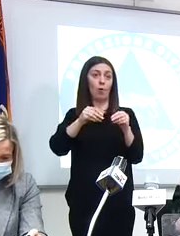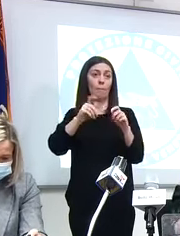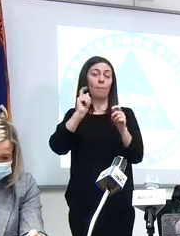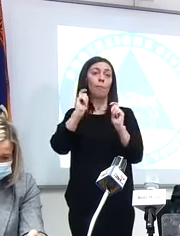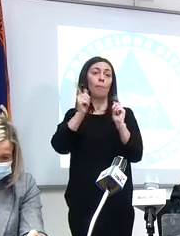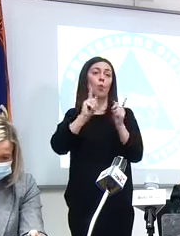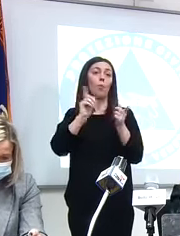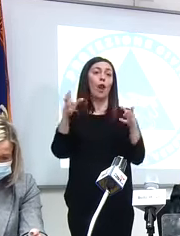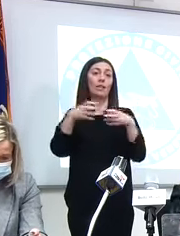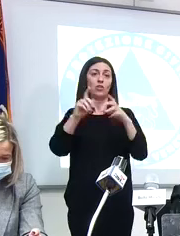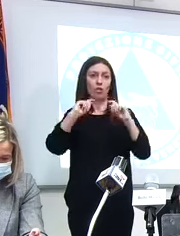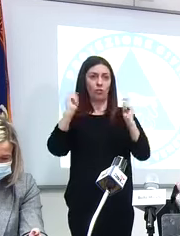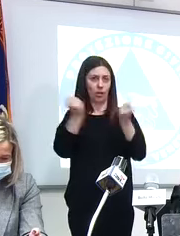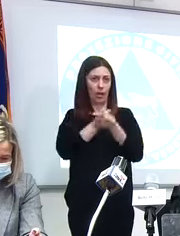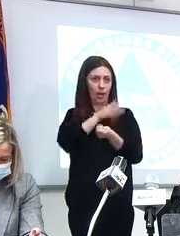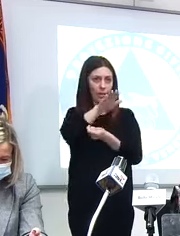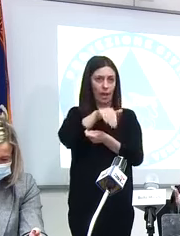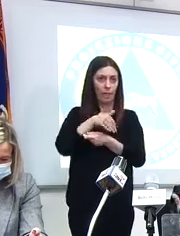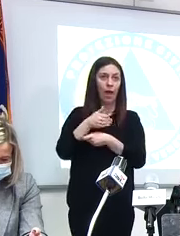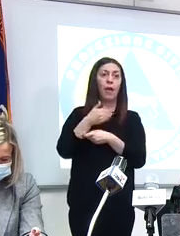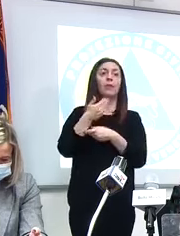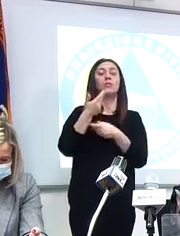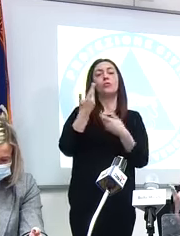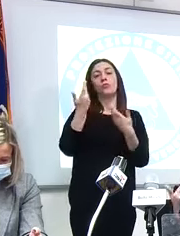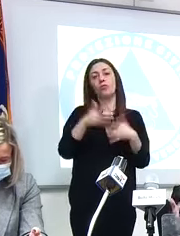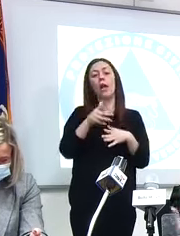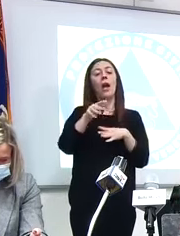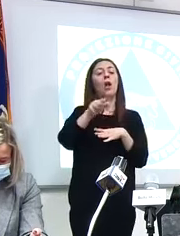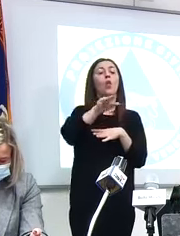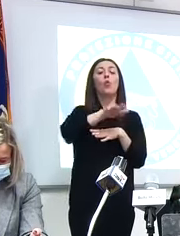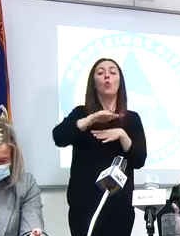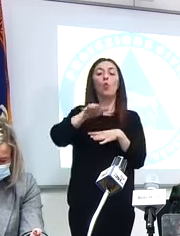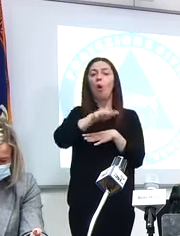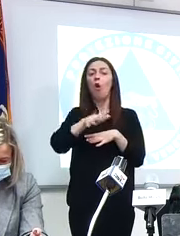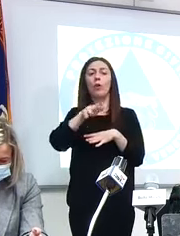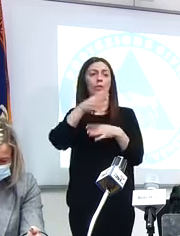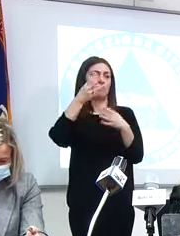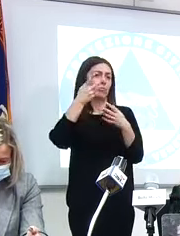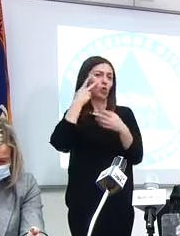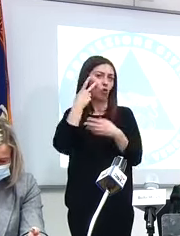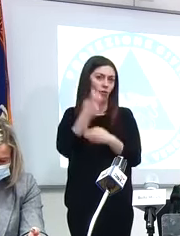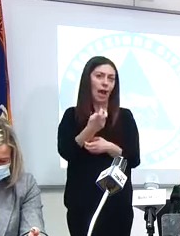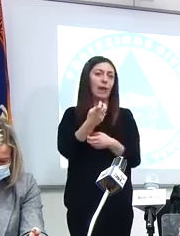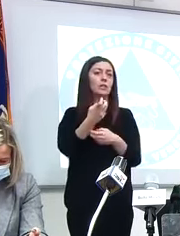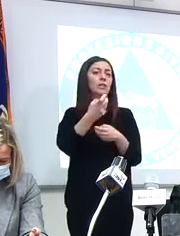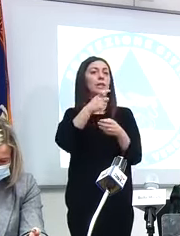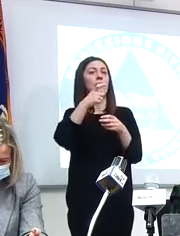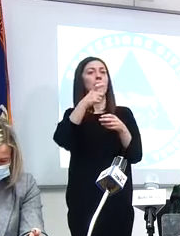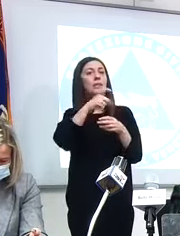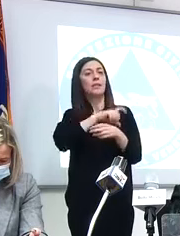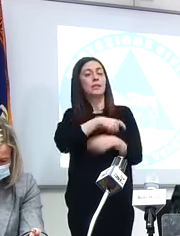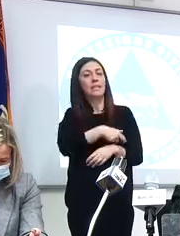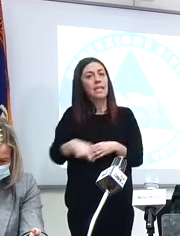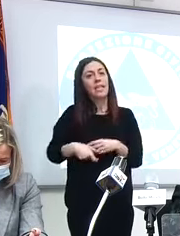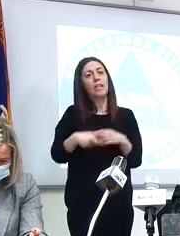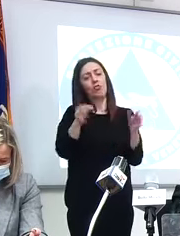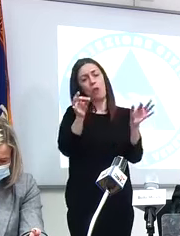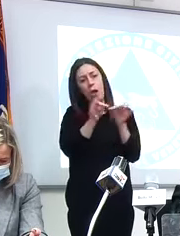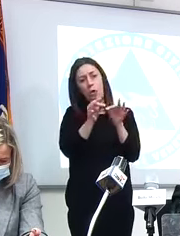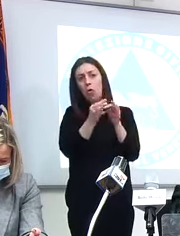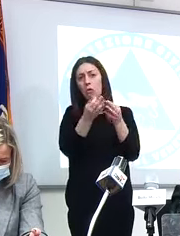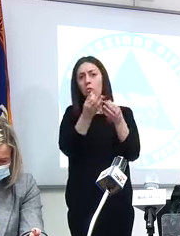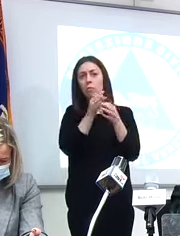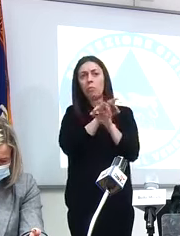stati previsti. Quindi ci sono già le localizzazioni, gli accordi con i sindaci, certo, e tutto quello che naturalmente serve ad allestire un